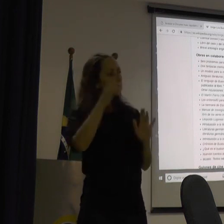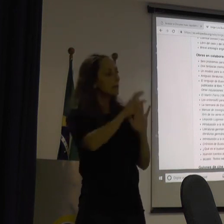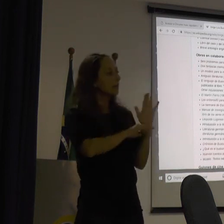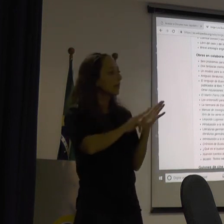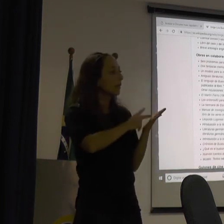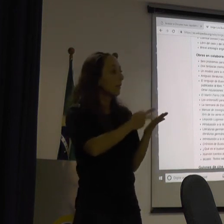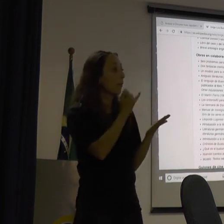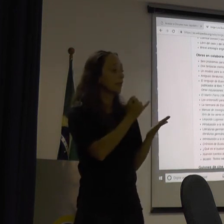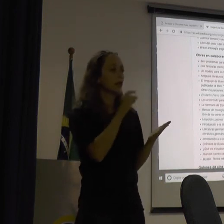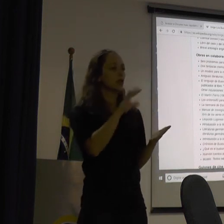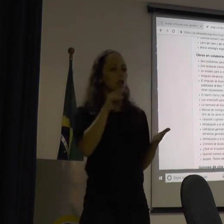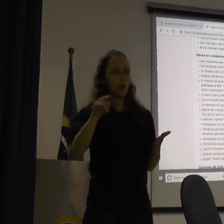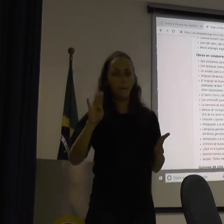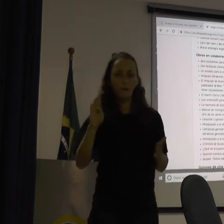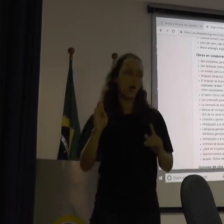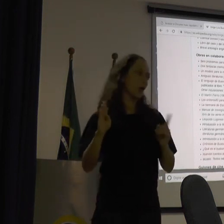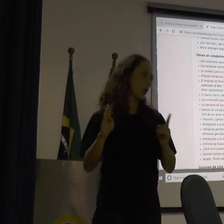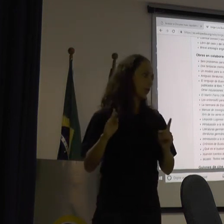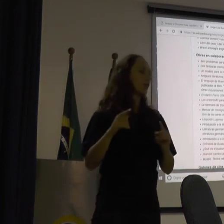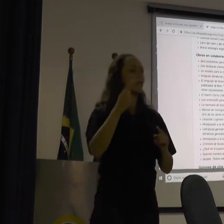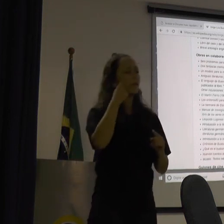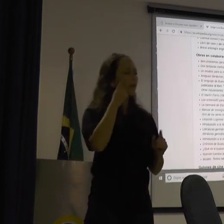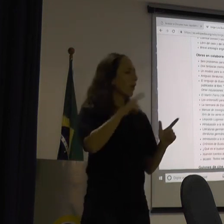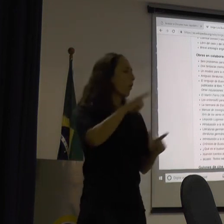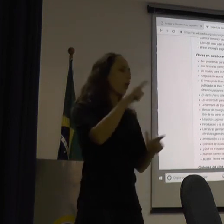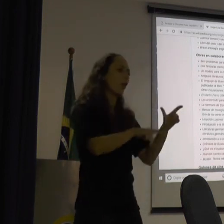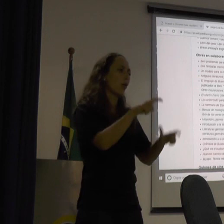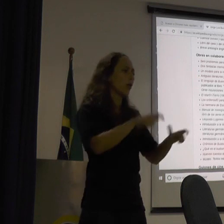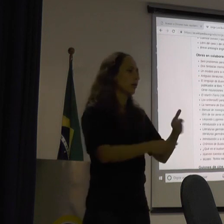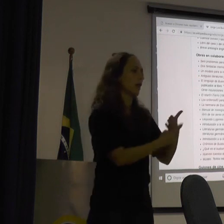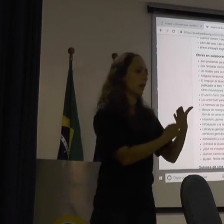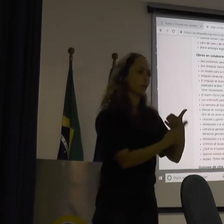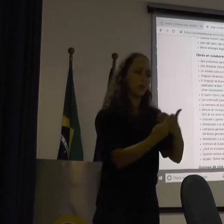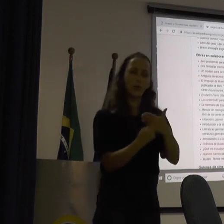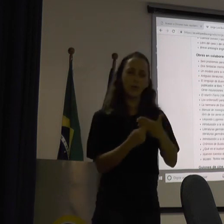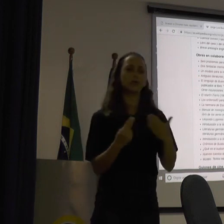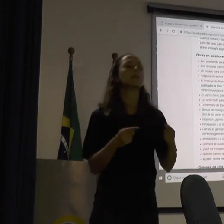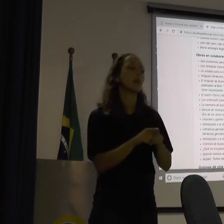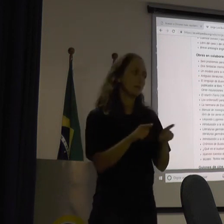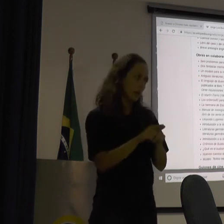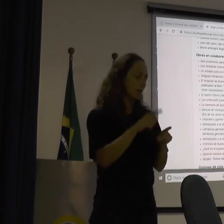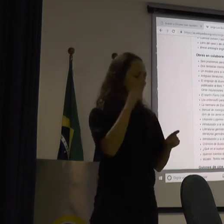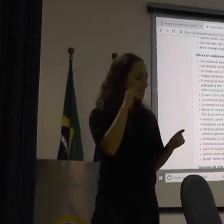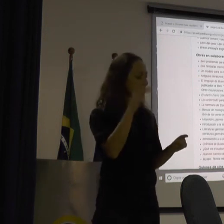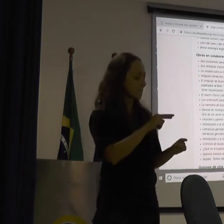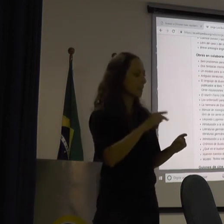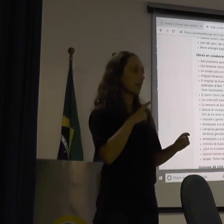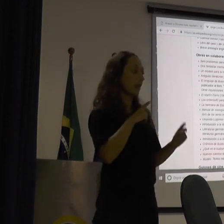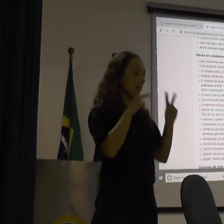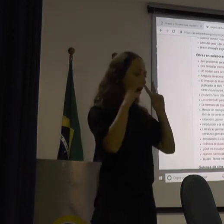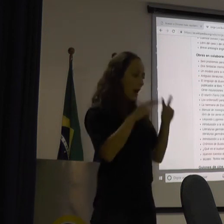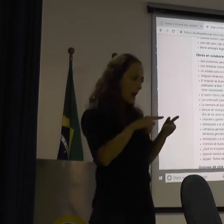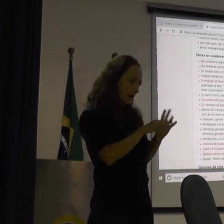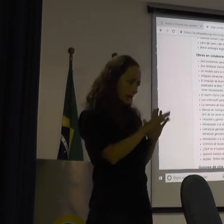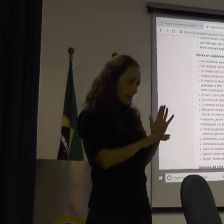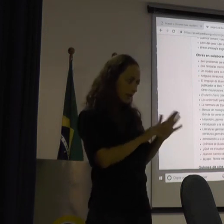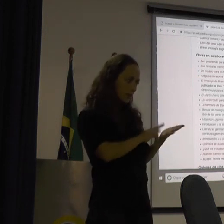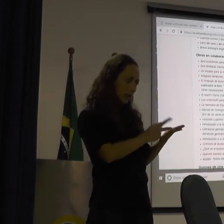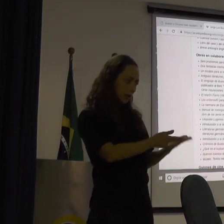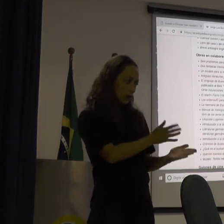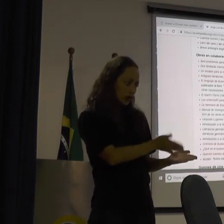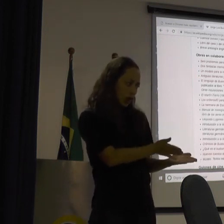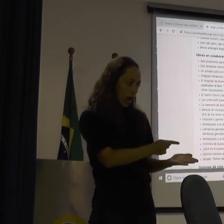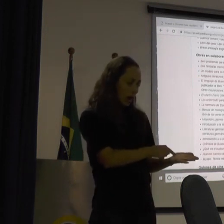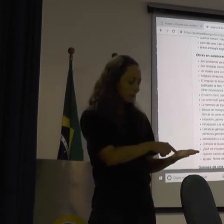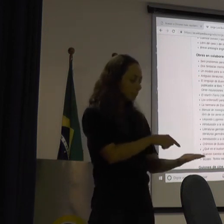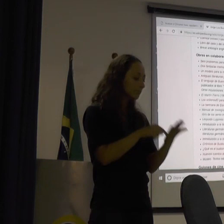T.S. Eliot, você vai no Fernando Pessoa, em todo mundo. Mas no Machado de Assis, no Guimarães de Rosa, mas nele é uma